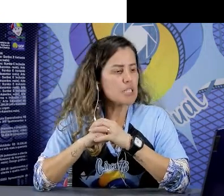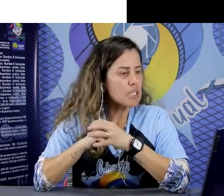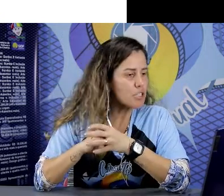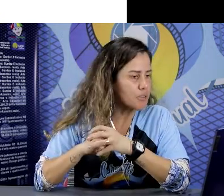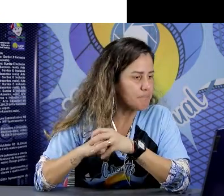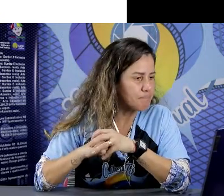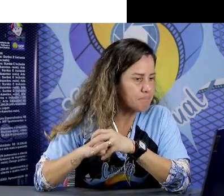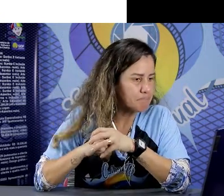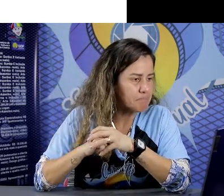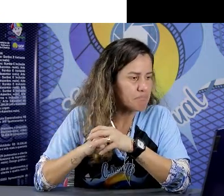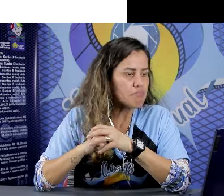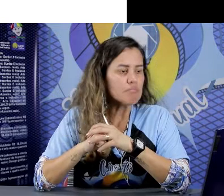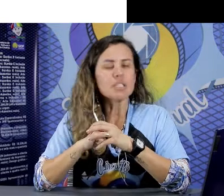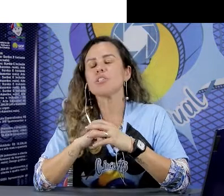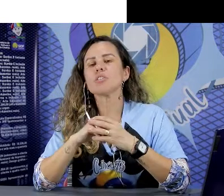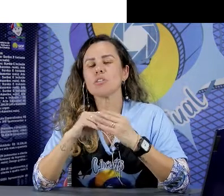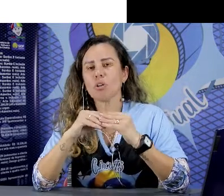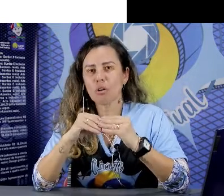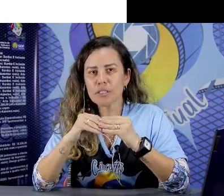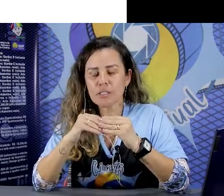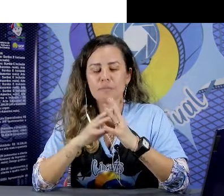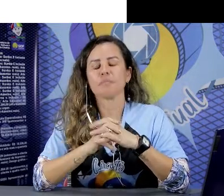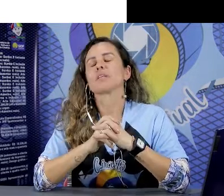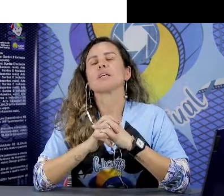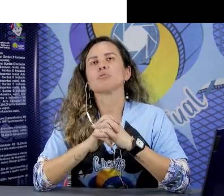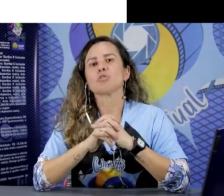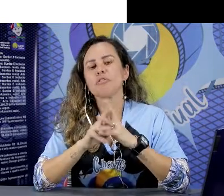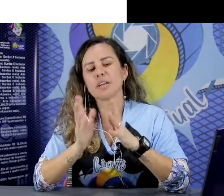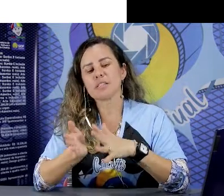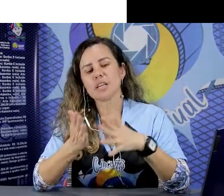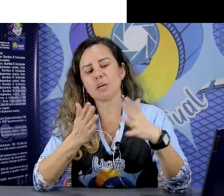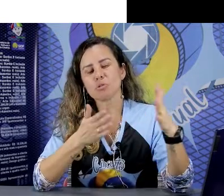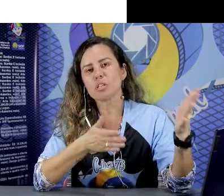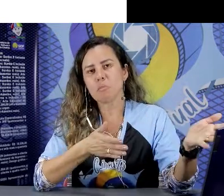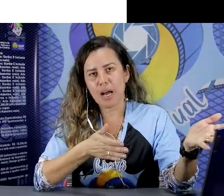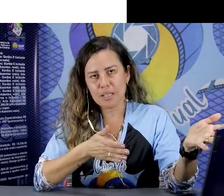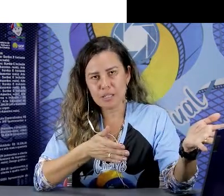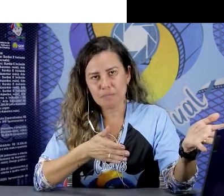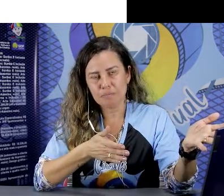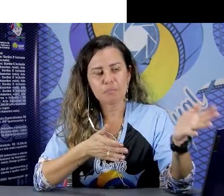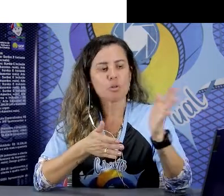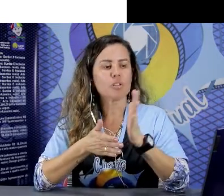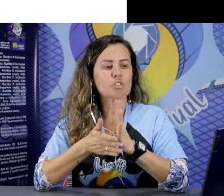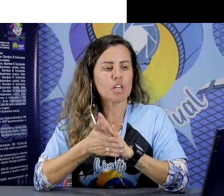seguinte, ele diz que nós nos diferenciamos dos animais porque nós